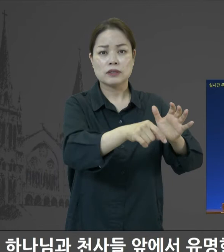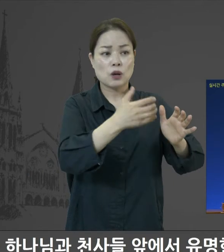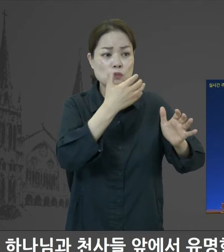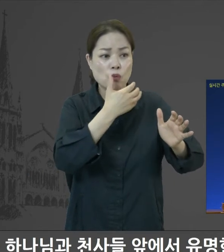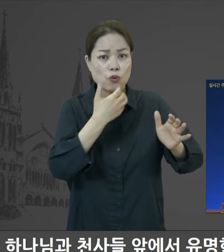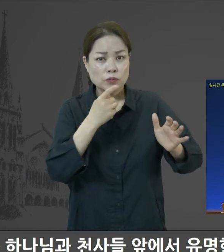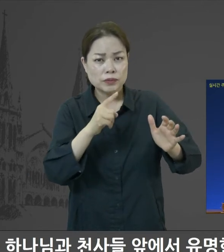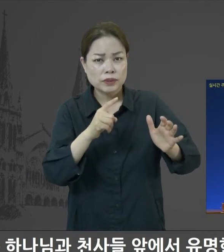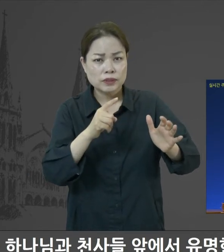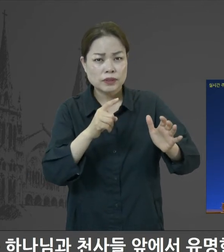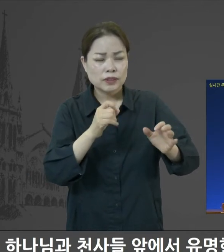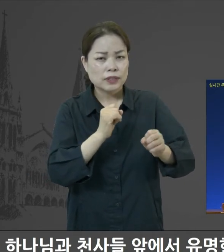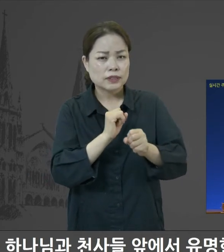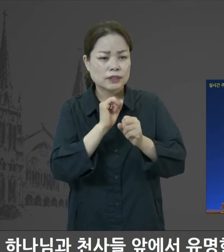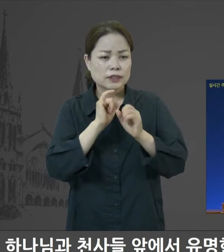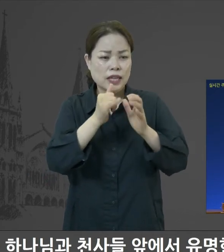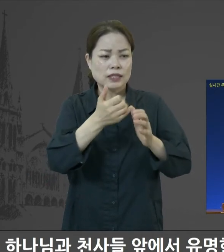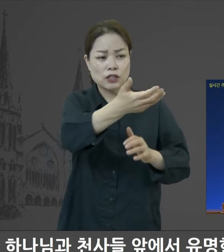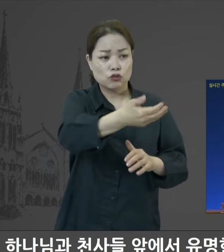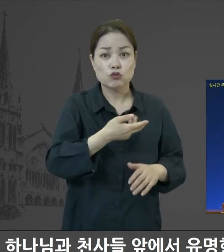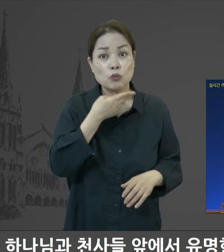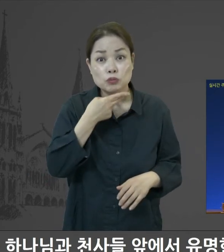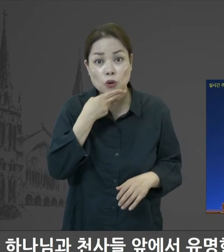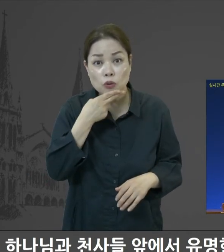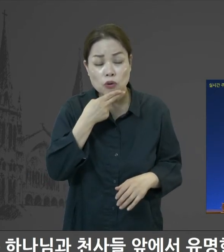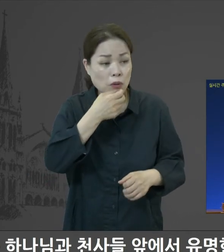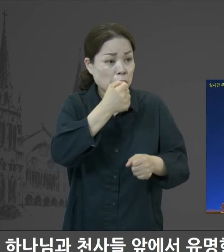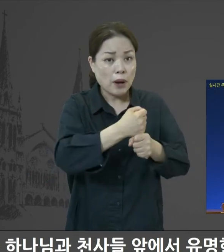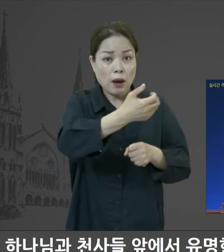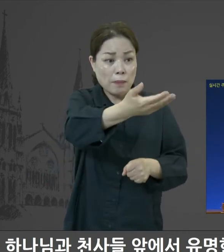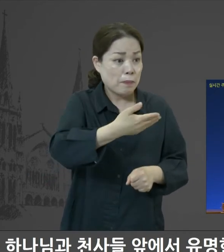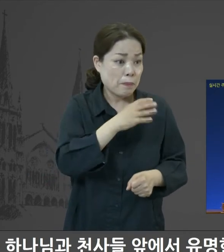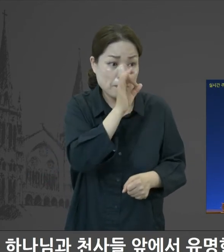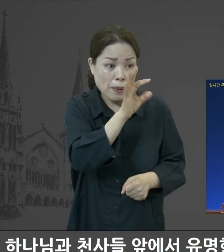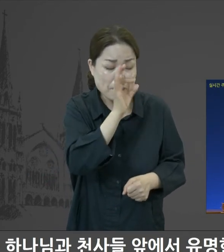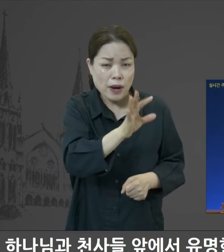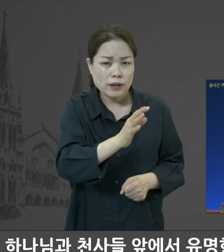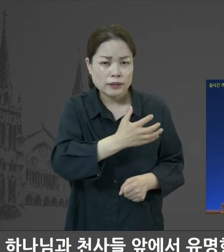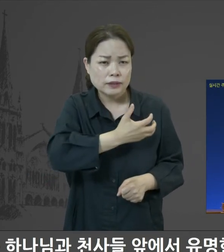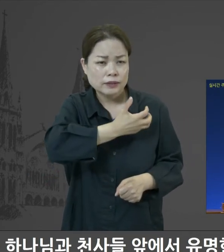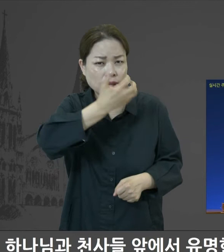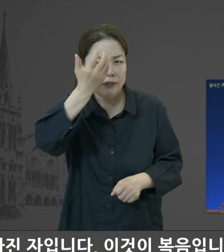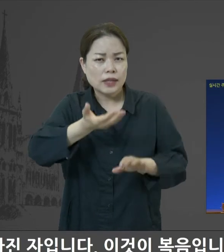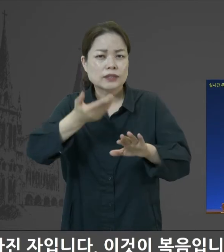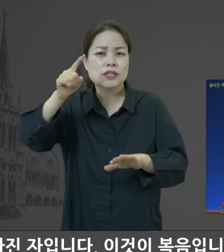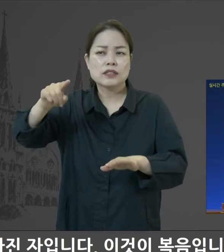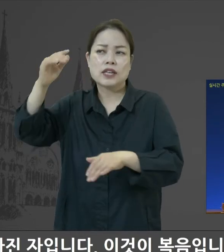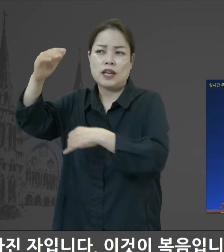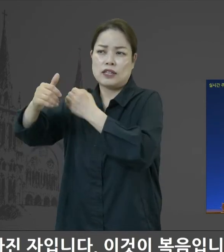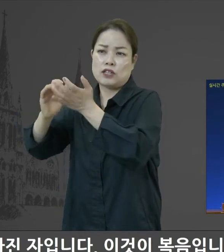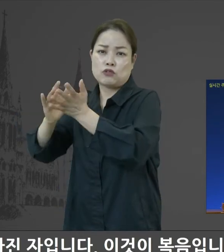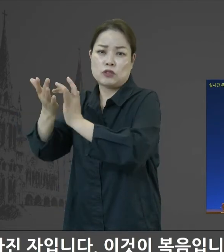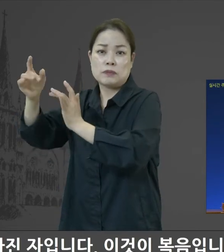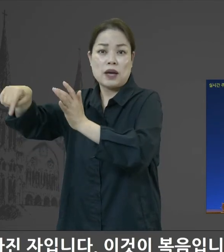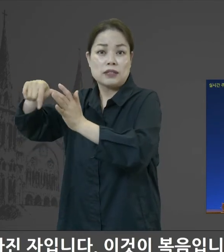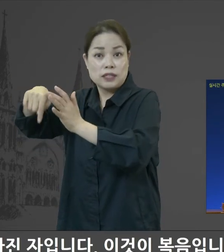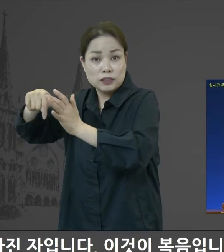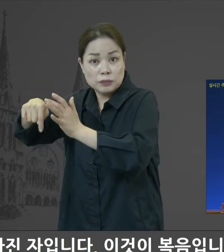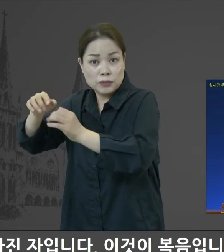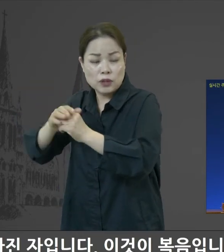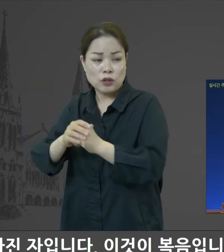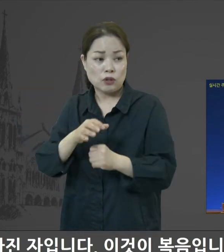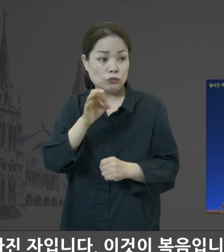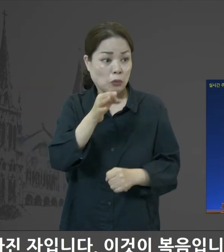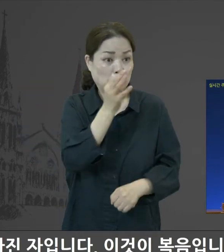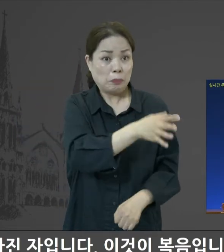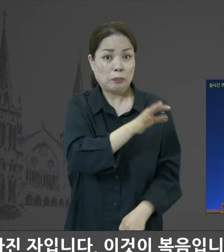복음은 세상이 절대로 줄 수 없고 만들 수 없고 상상할 수 없는 것을 우리에게 안겨줍니다. 돈으로 살 수